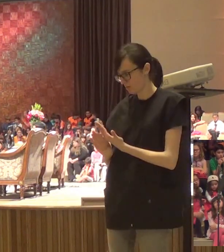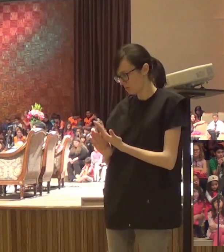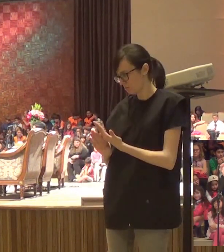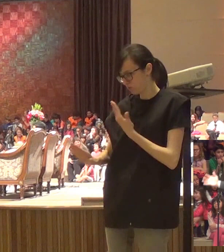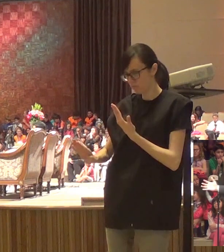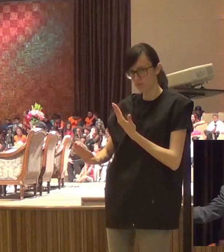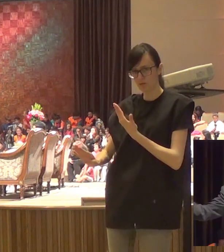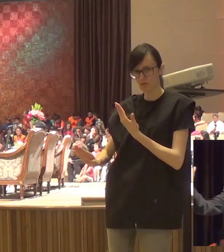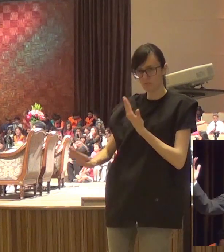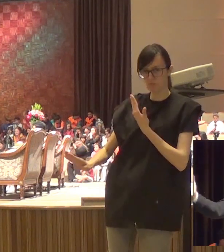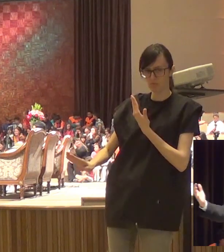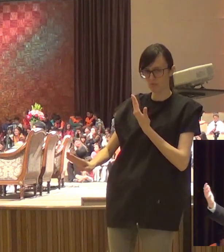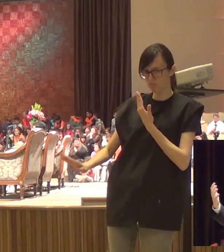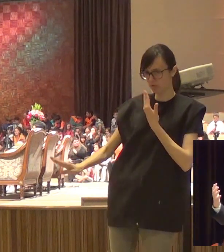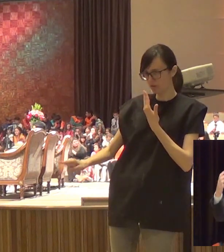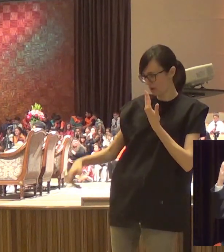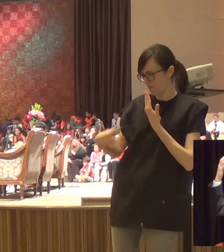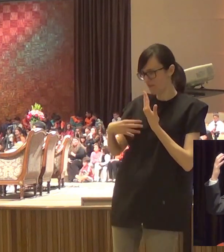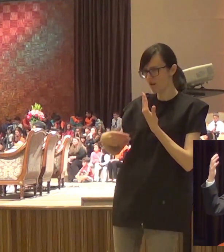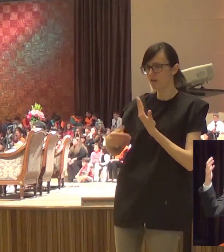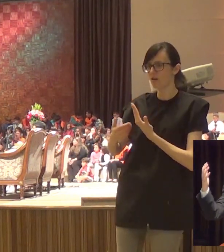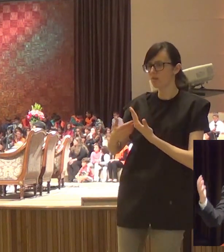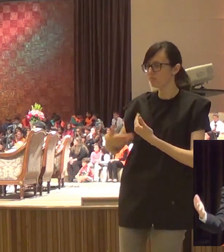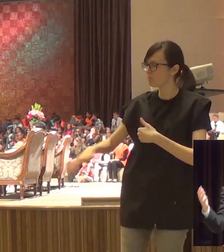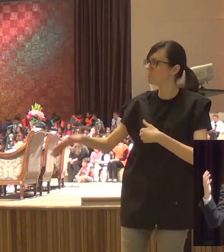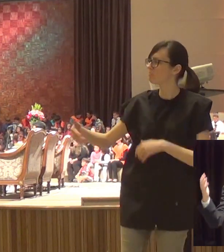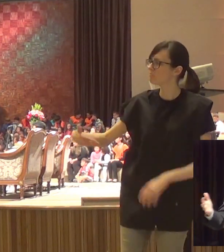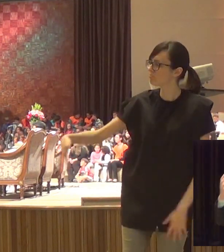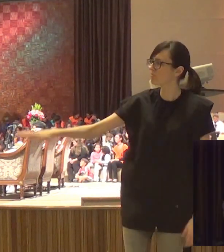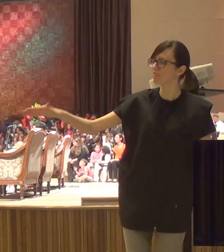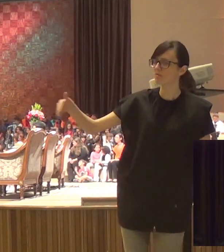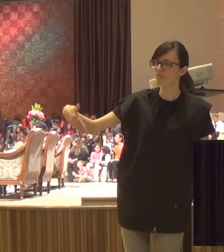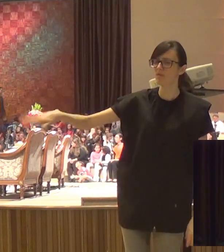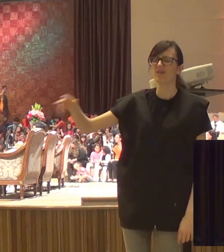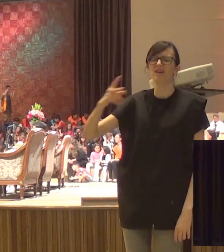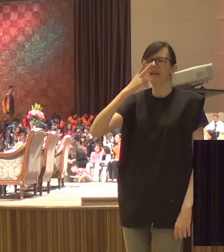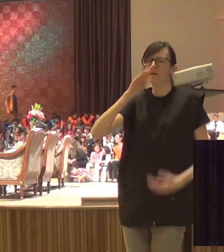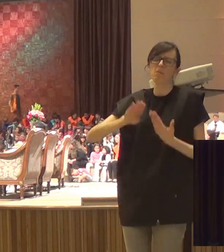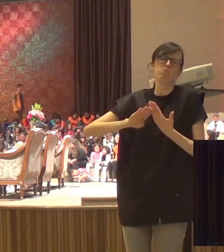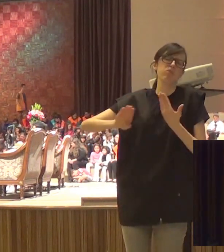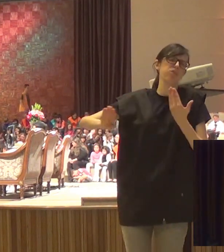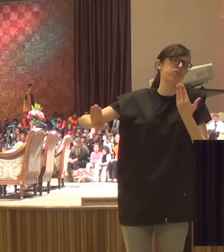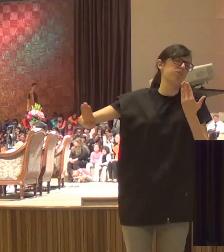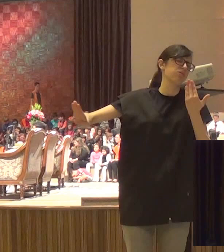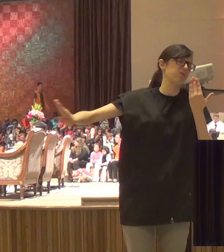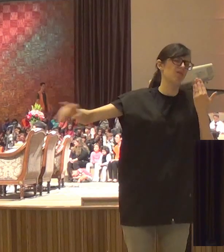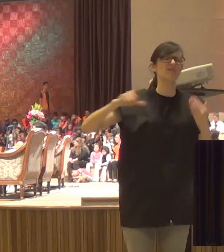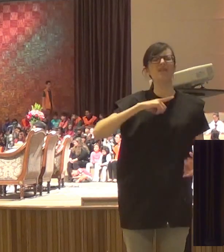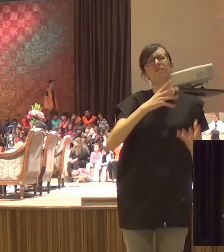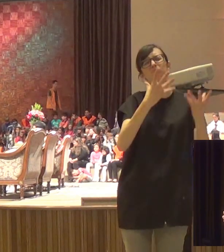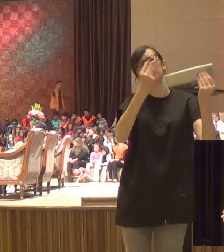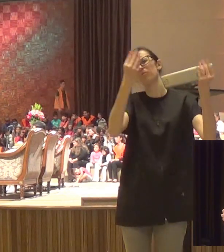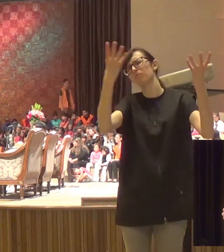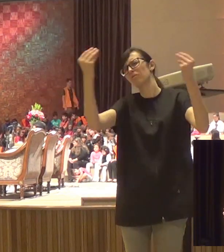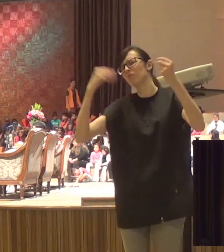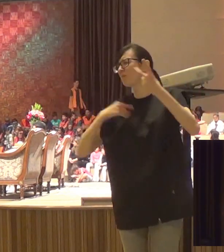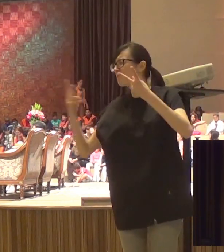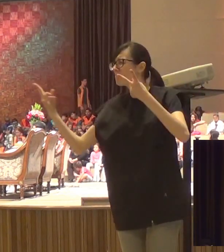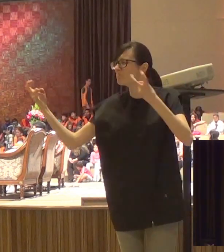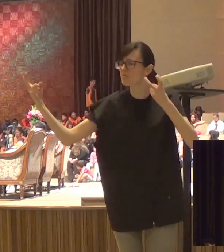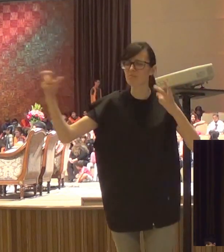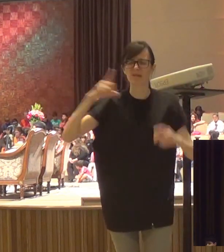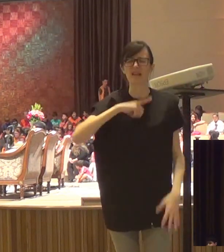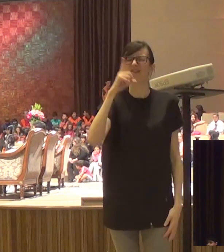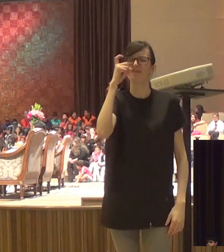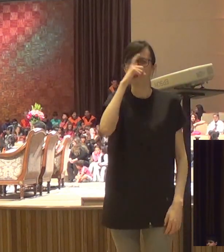lacuna, o gap, a distância entre o coração dos pais e o coração dos filhos na nossa sociedade, está cada vez maior se nós olhamos